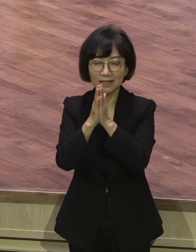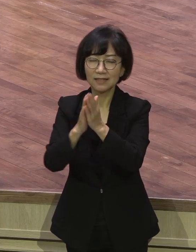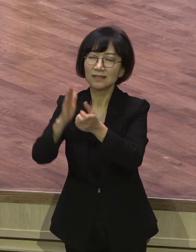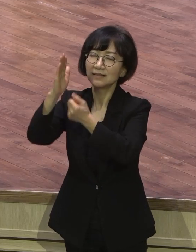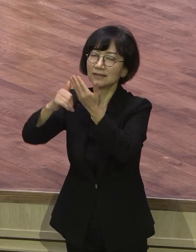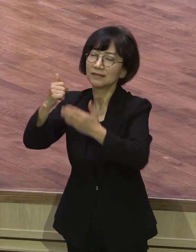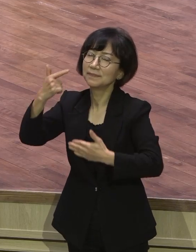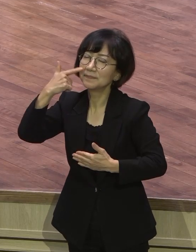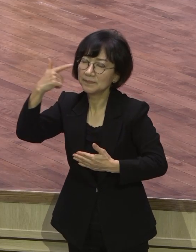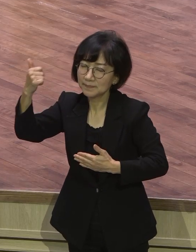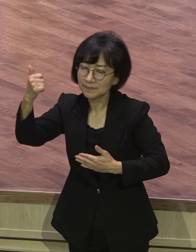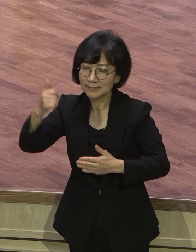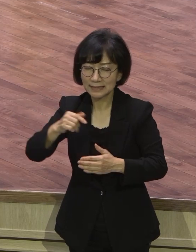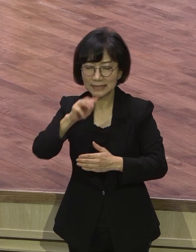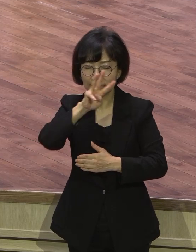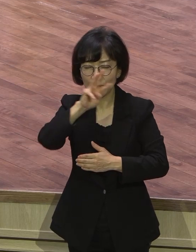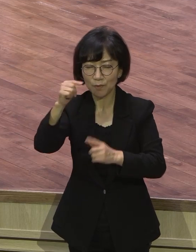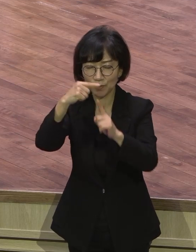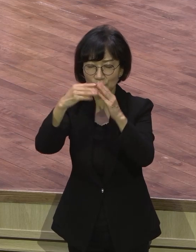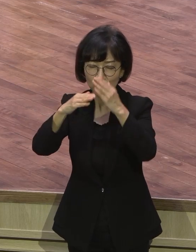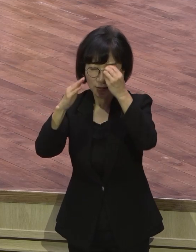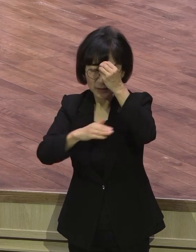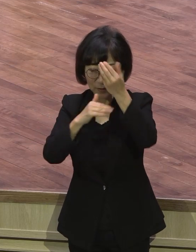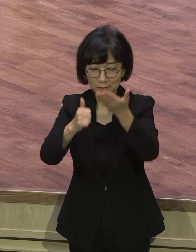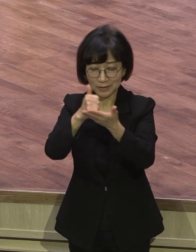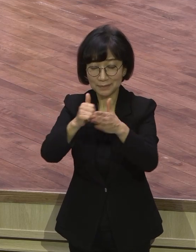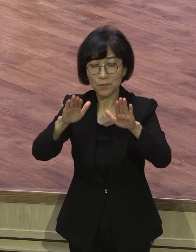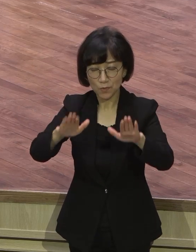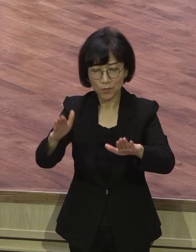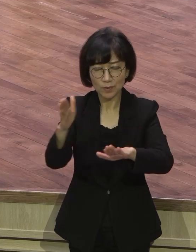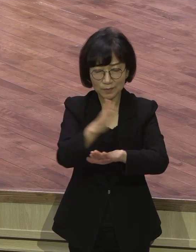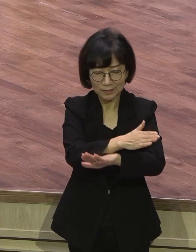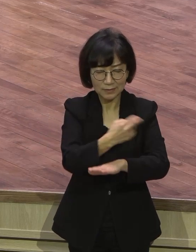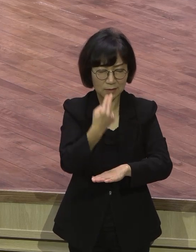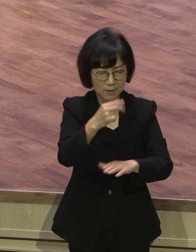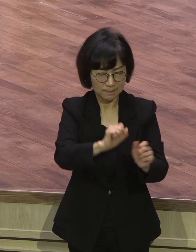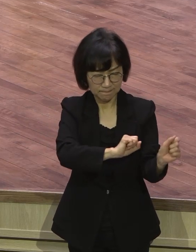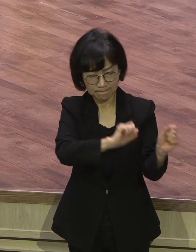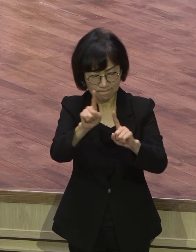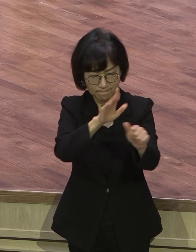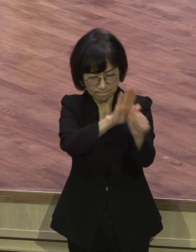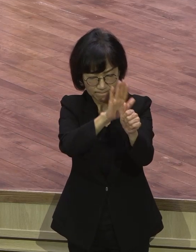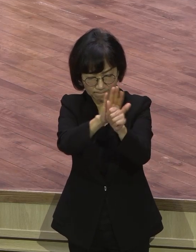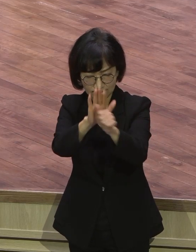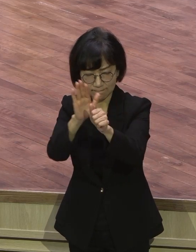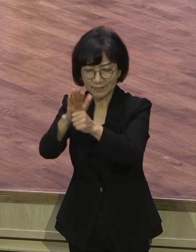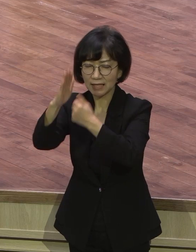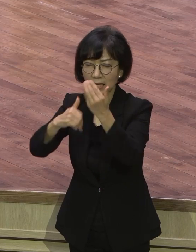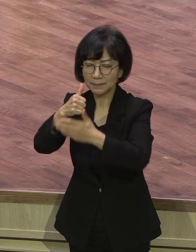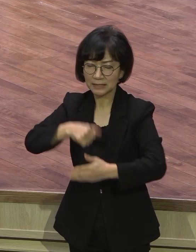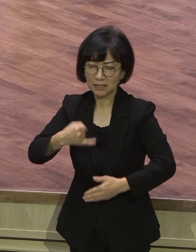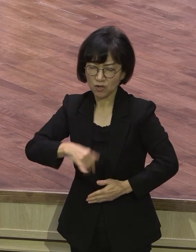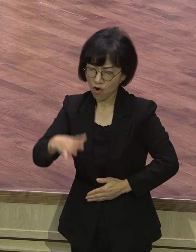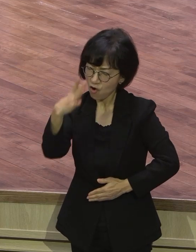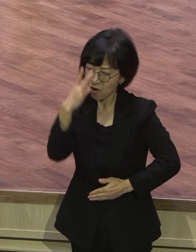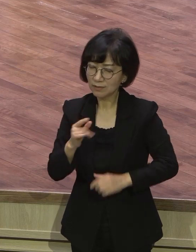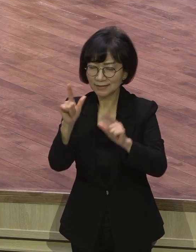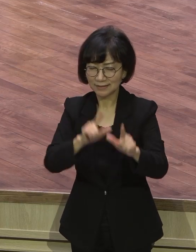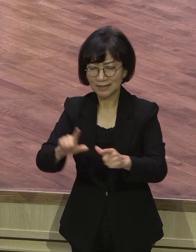모든 성모들 오늘부터 생명살리는 하나님의 자녀다운 삶을 살게 하야 주옵사사